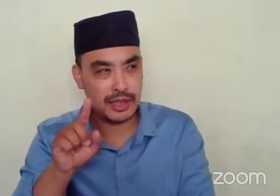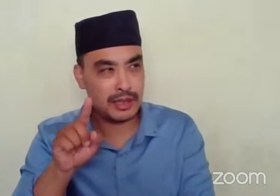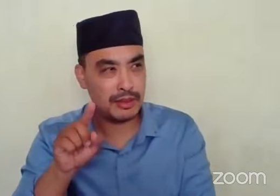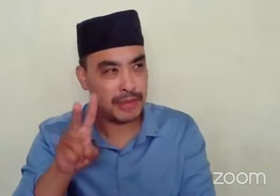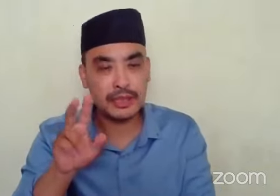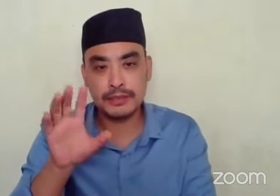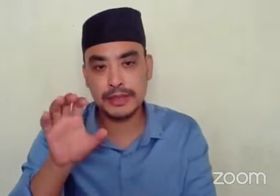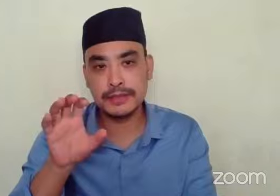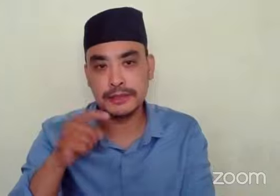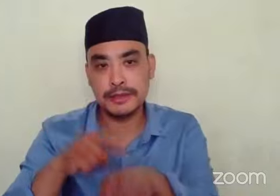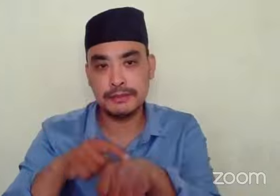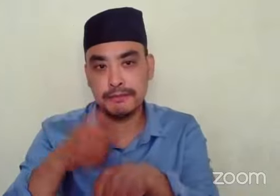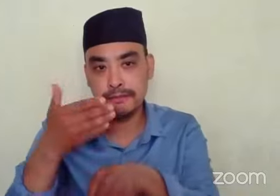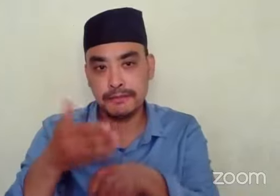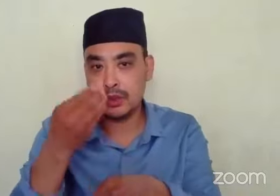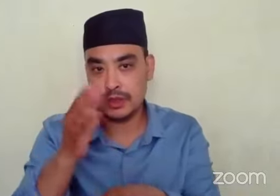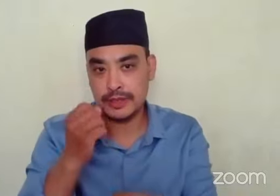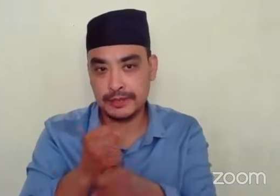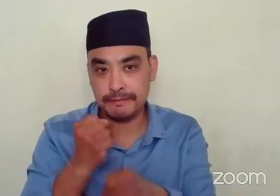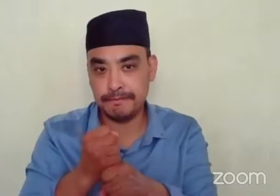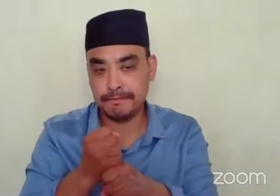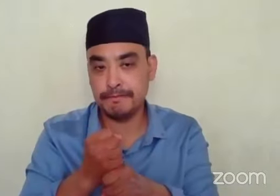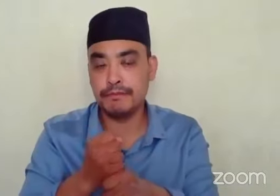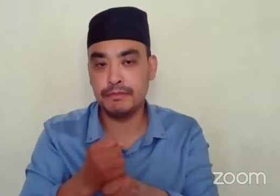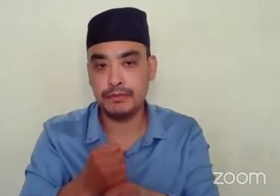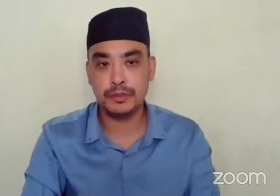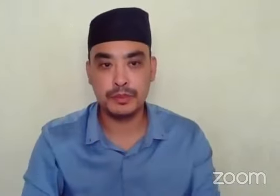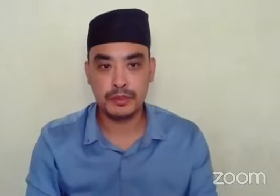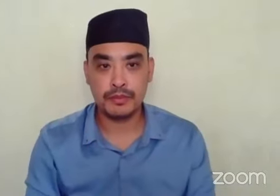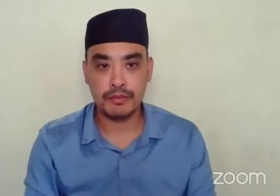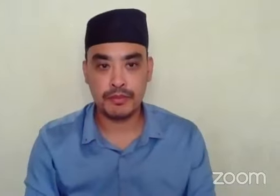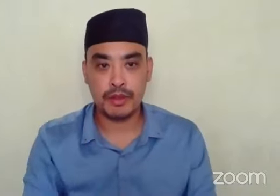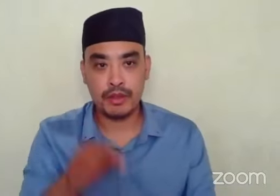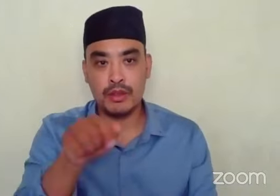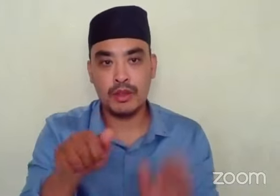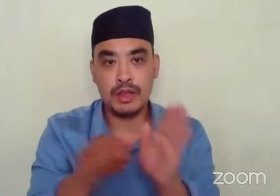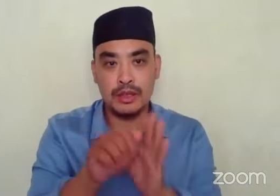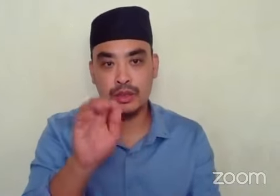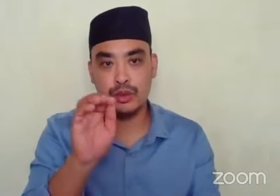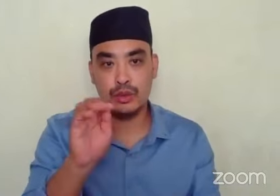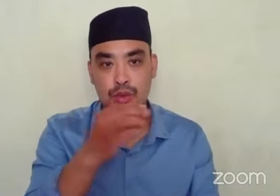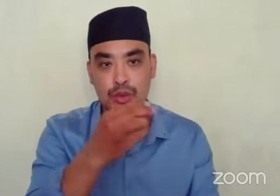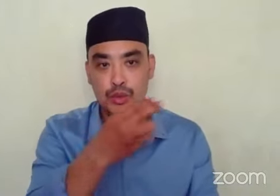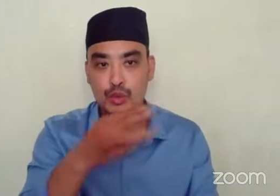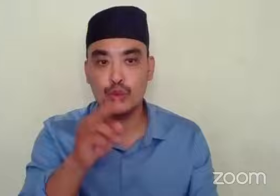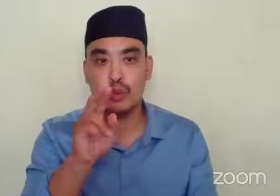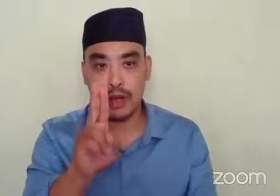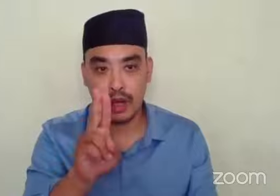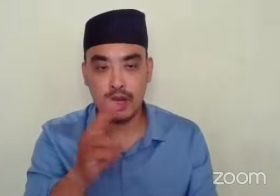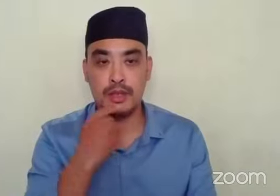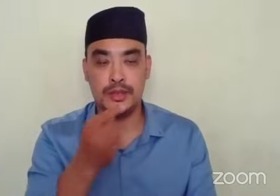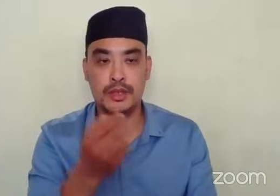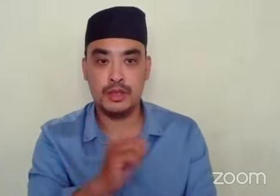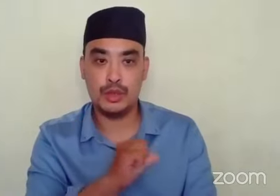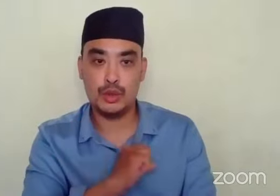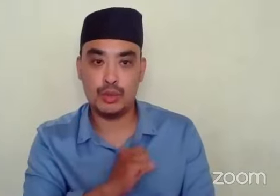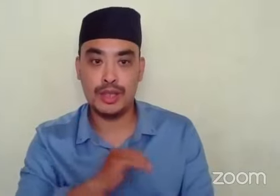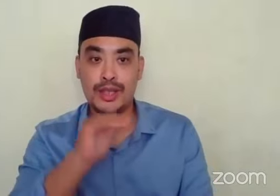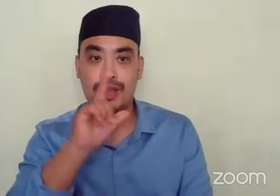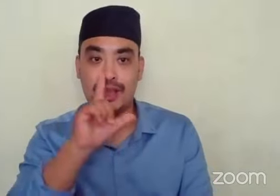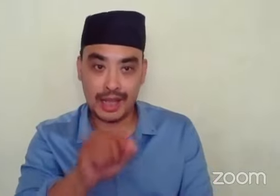हजुर थ्याङ्क यू है. अहिले शुभजीले पनि भन्नुभएको थियो हामीले यौनिकता भन्ने बित्तिकै